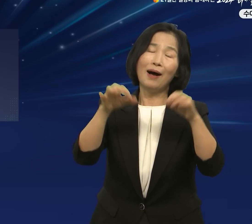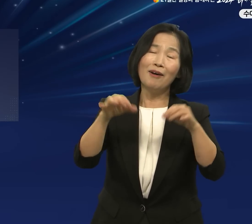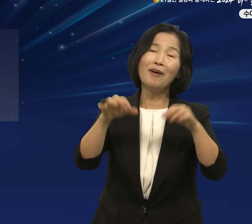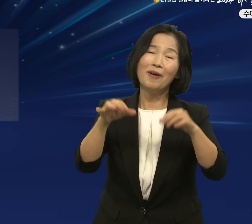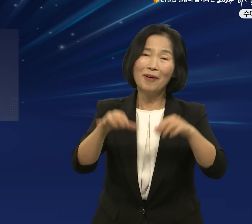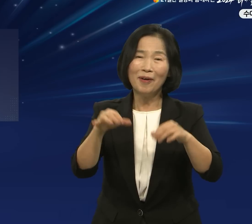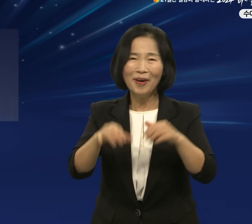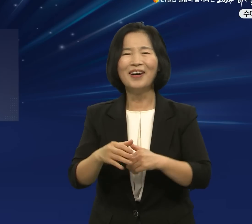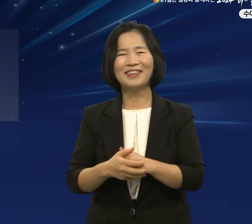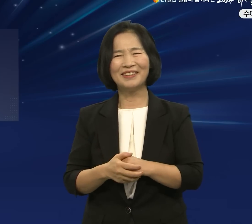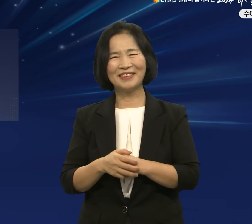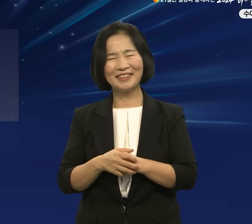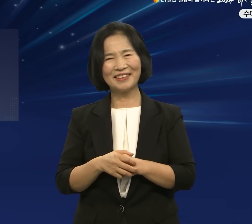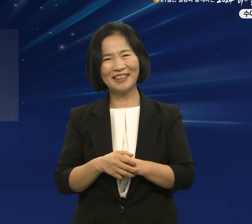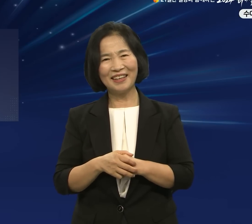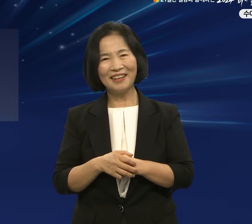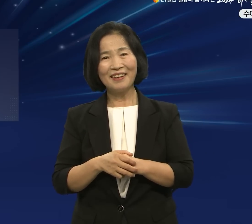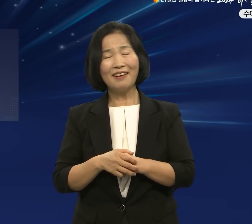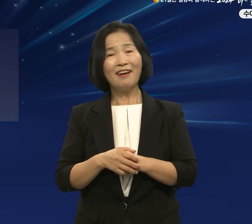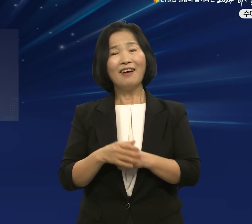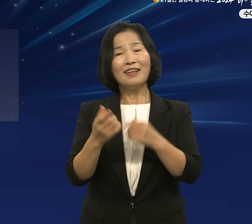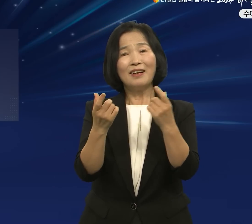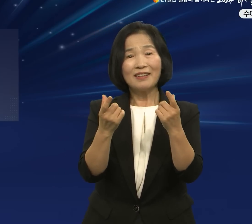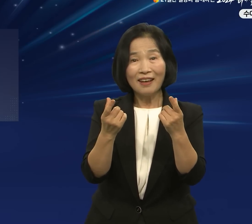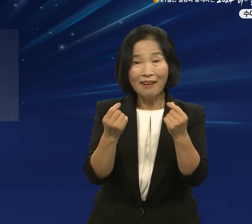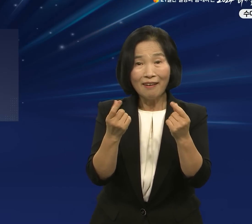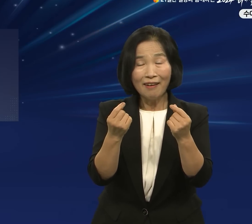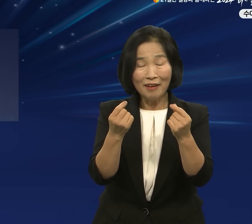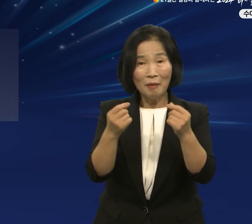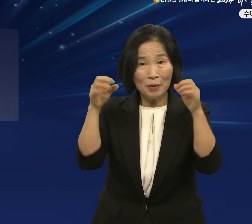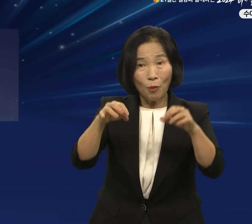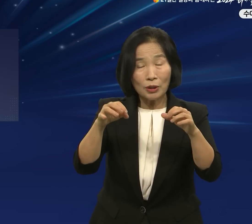외부 사역을 할 때면 비가 그쳤습니다.